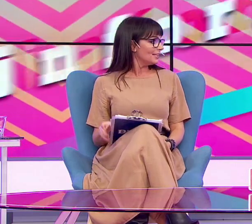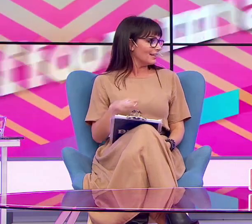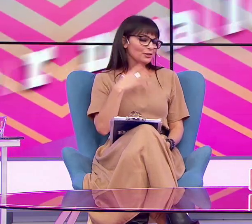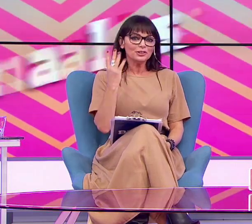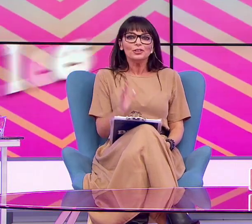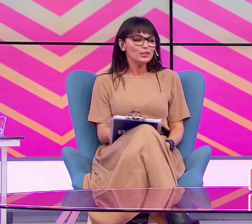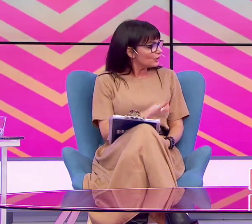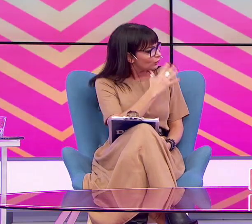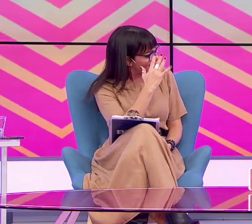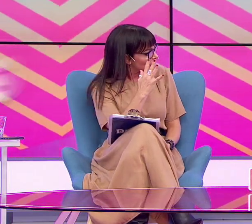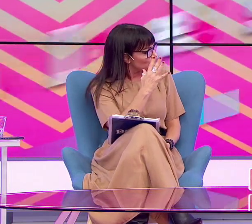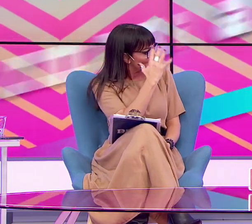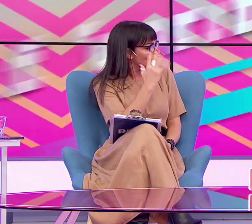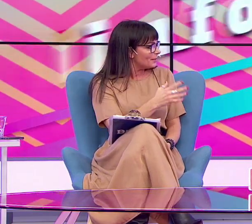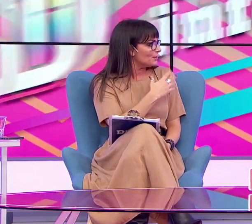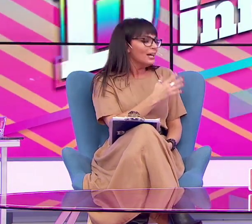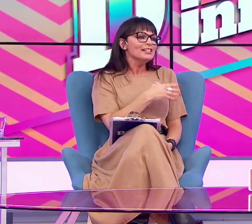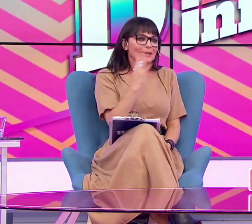Bueno, invitada.